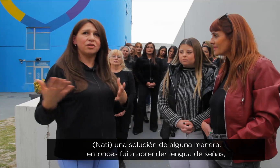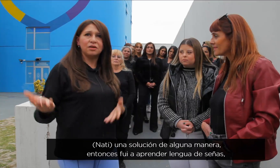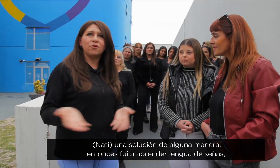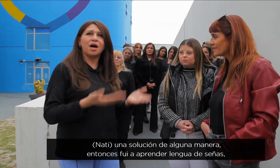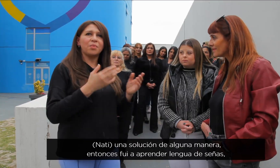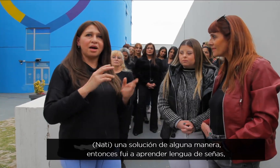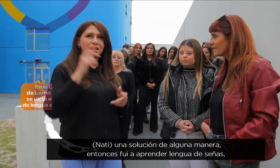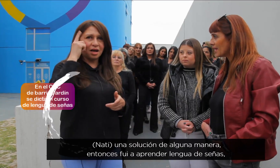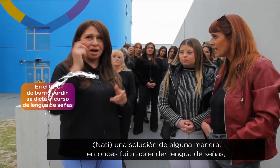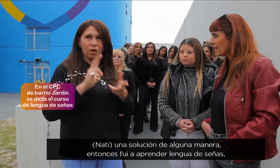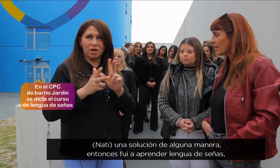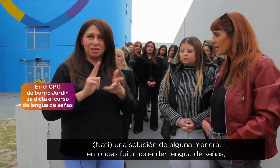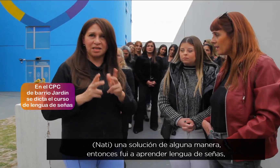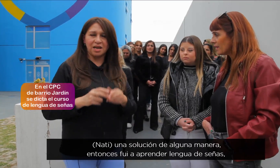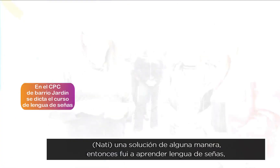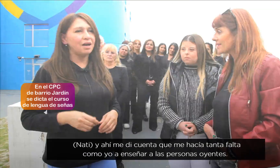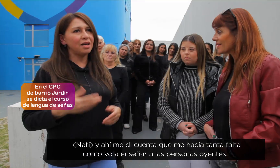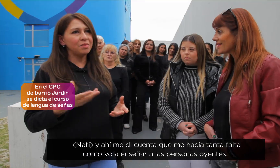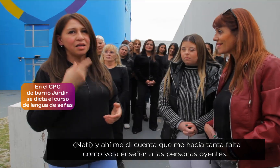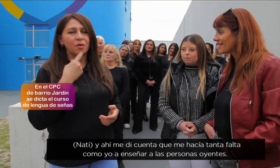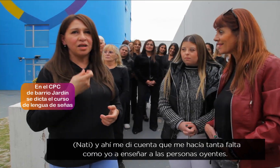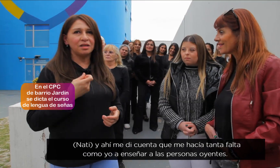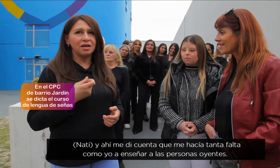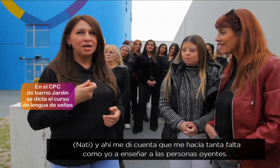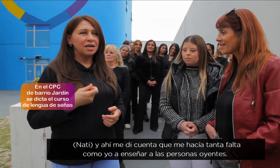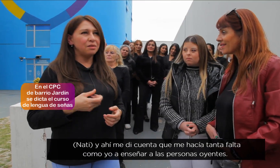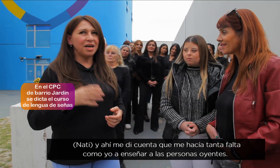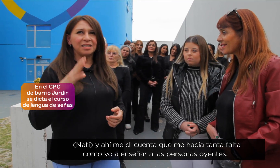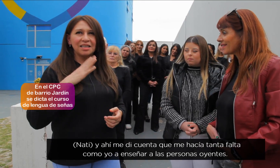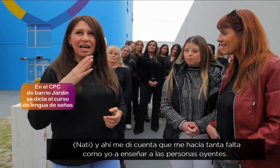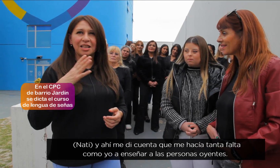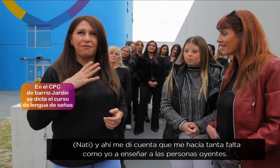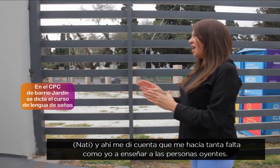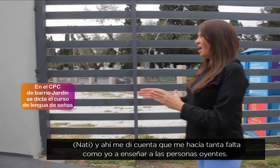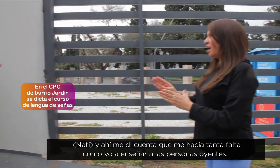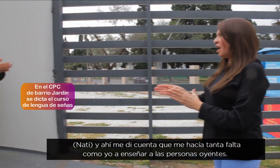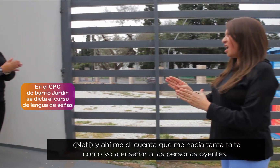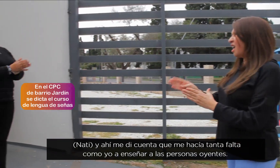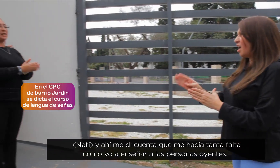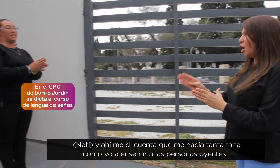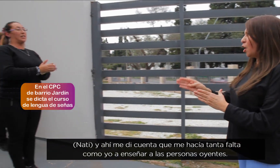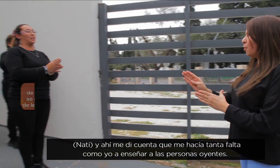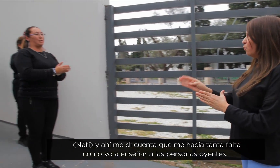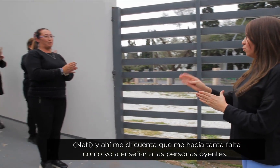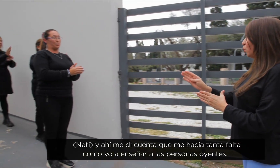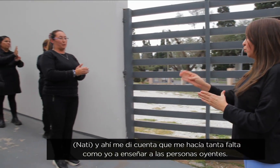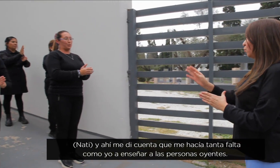Entonces fui a aprender lengua de señas. Ahí me di cuenta que me hacía tanta falta como yo enseñar a las